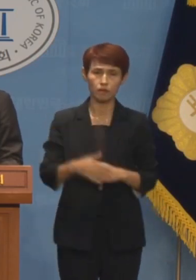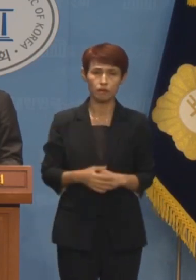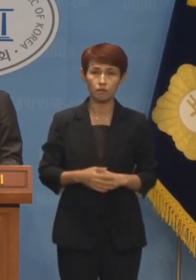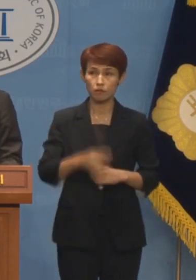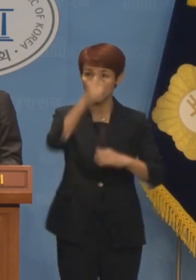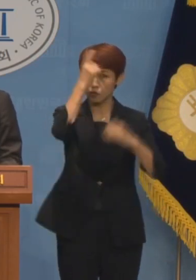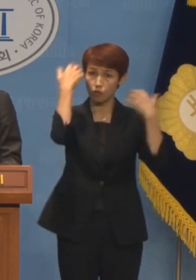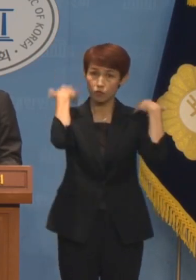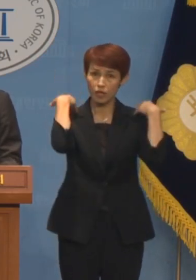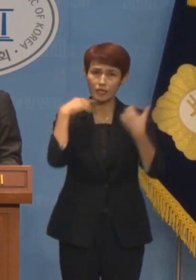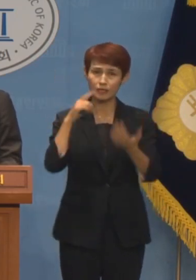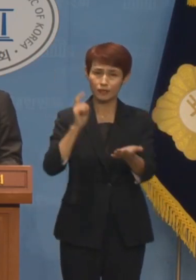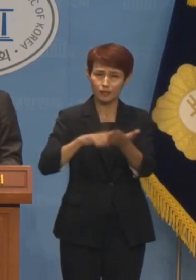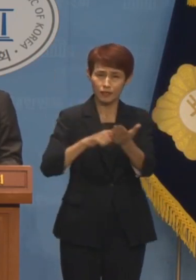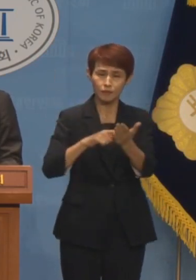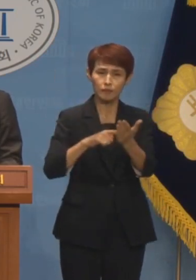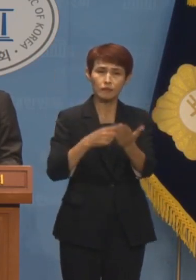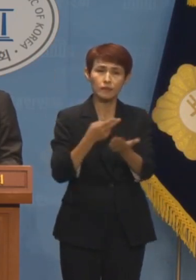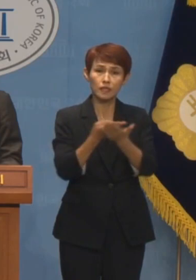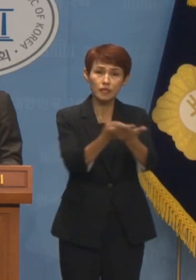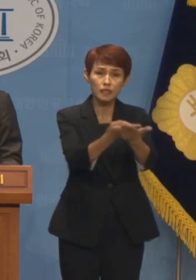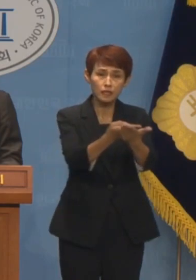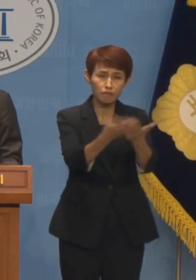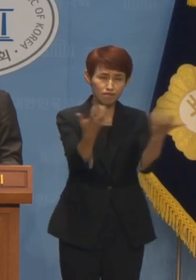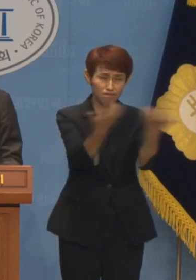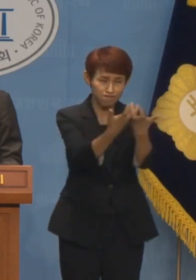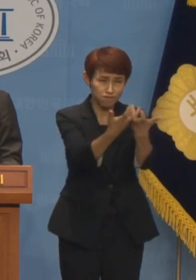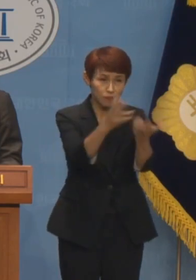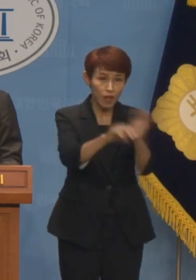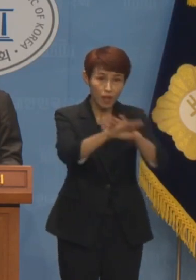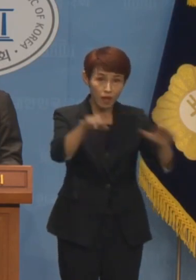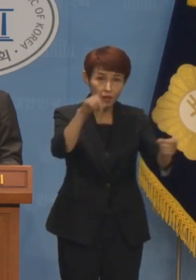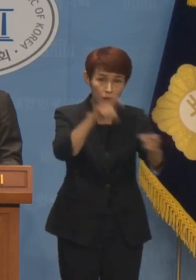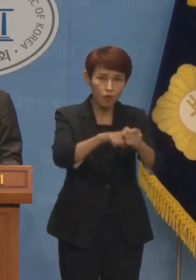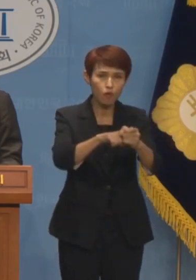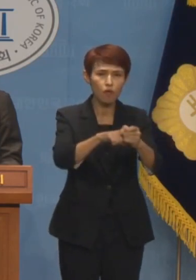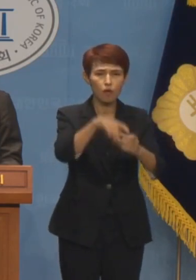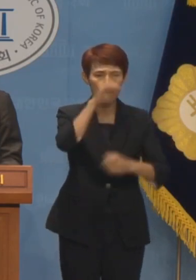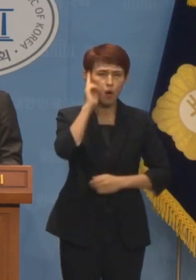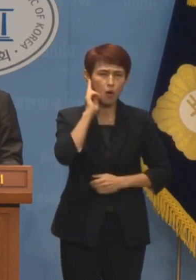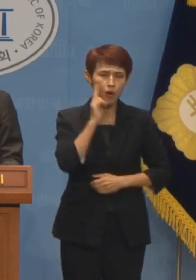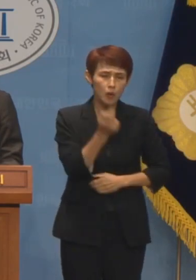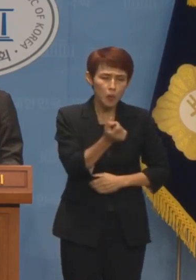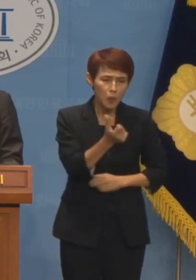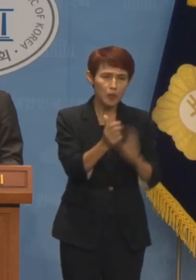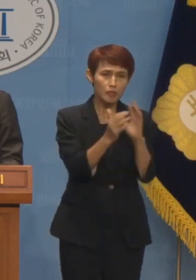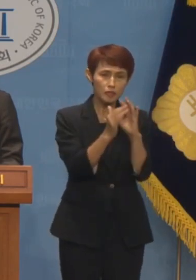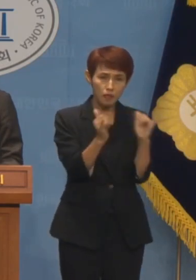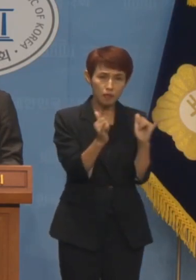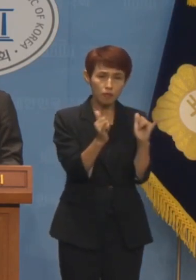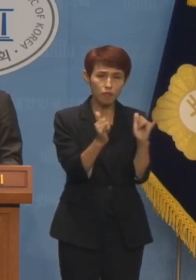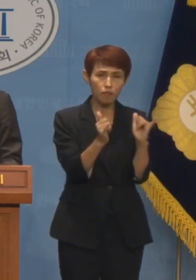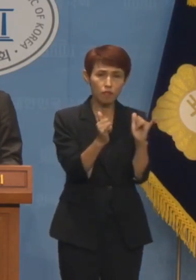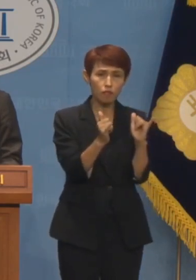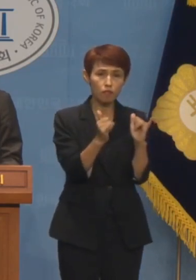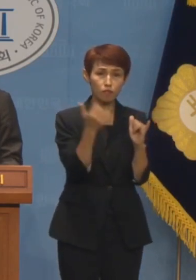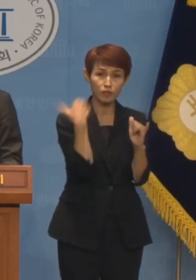정부가 응급실 과암 일화를 해소하기 위해 경증 환자의 응급실 이용에 대한 본인